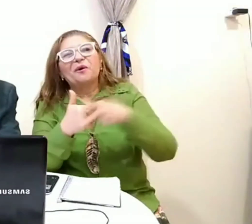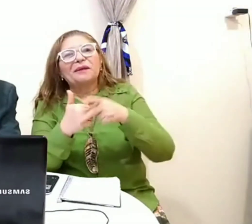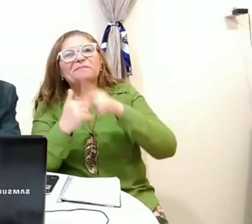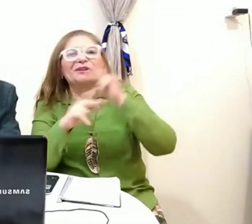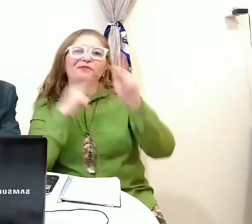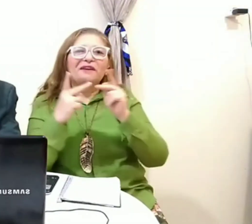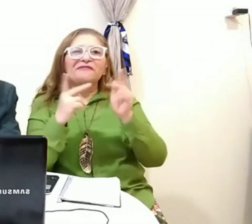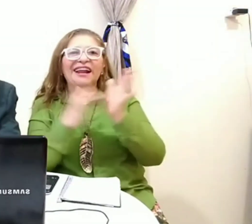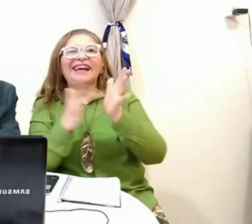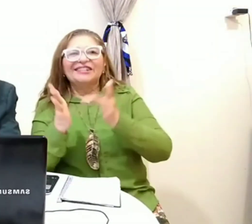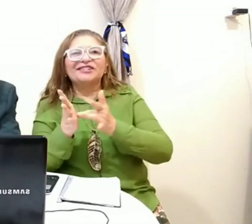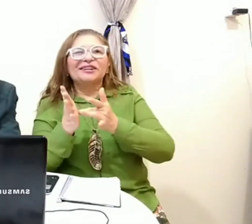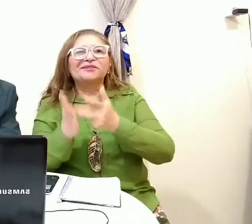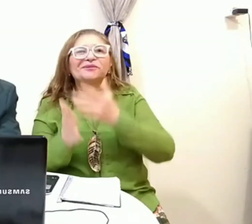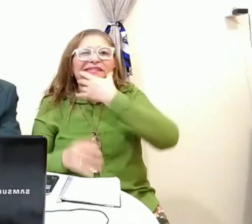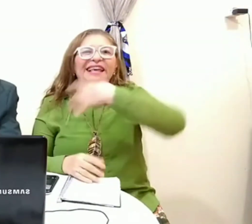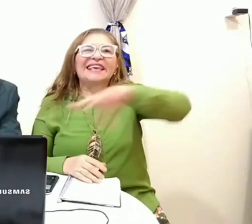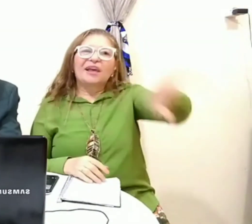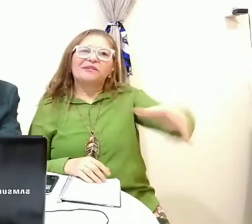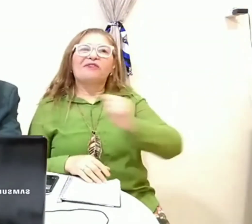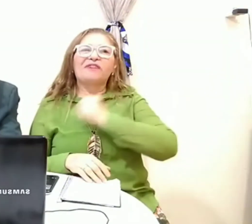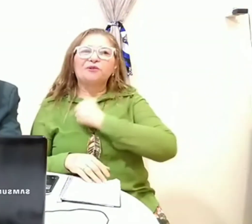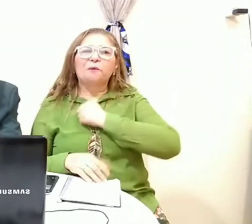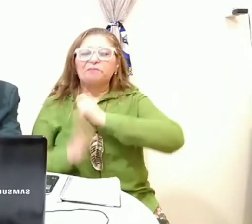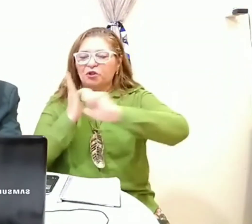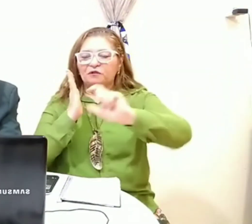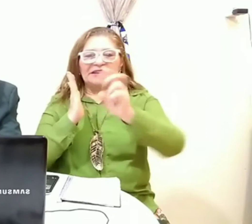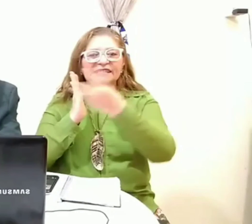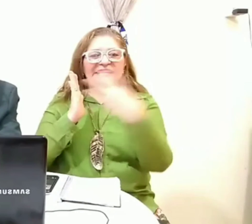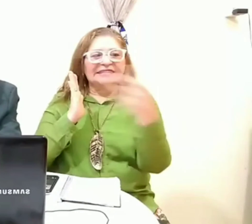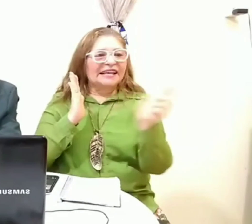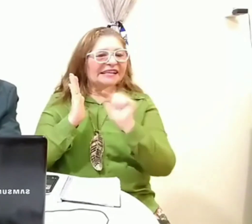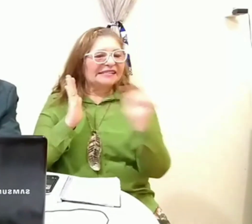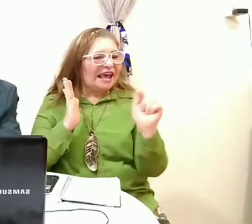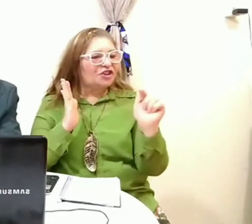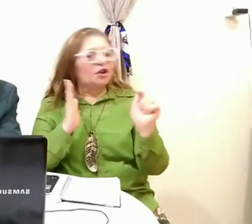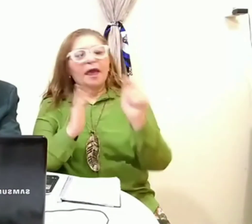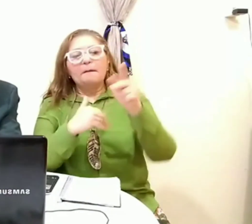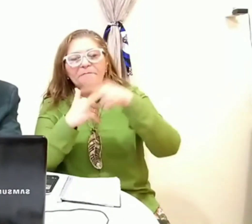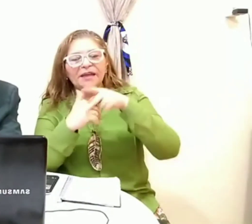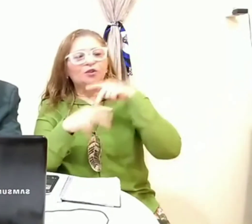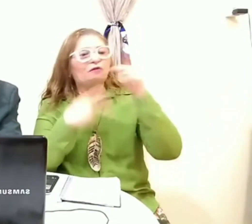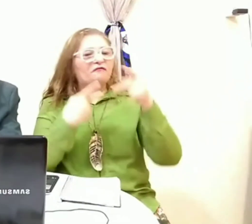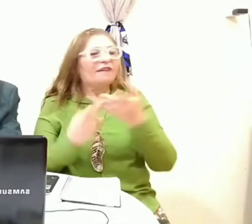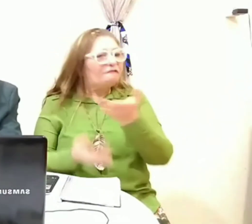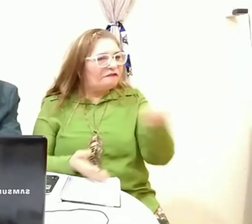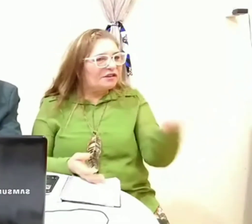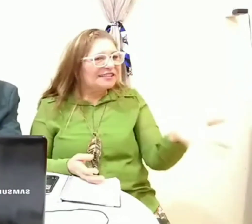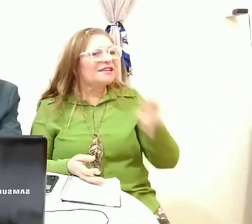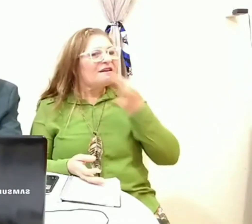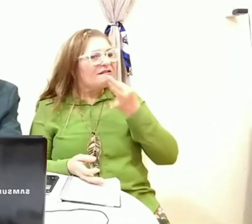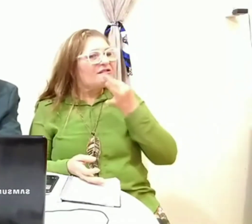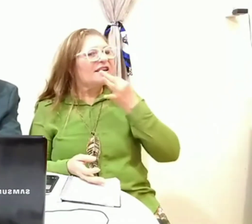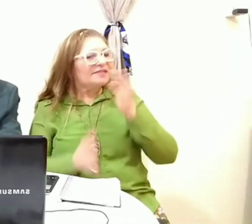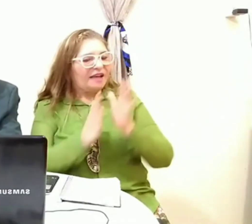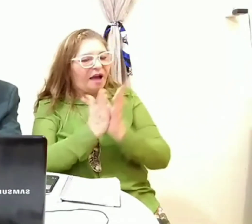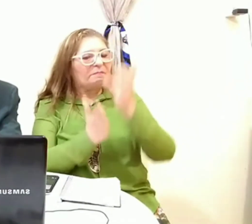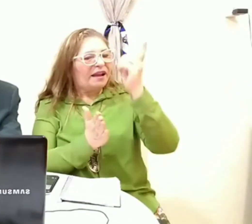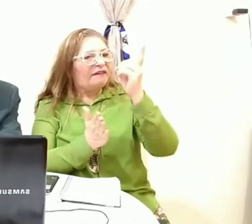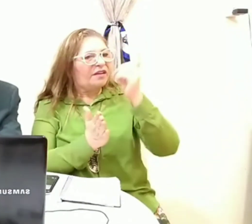o Salvador. Verso 37, ele diz, vós conheceis a palavra que se divulgou por toda a